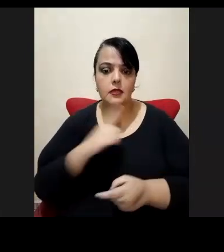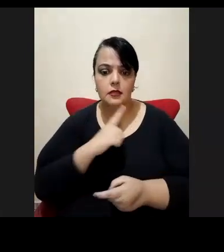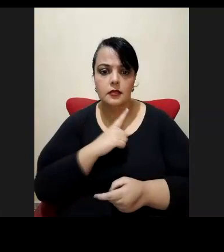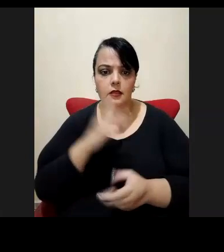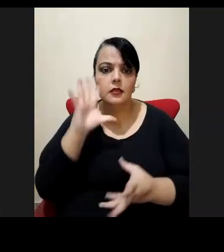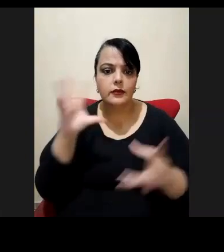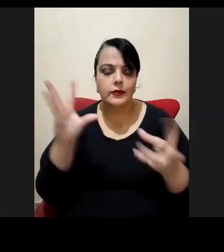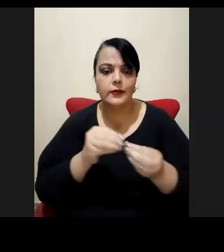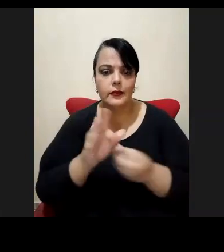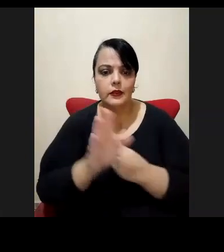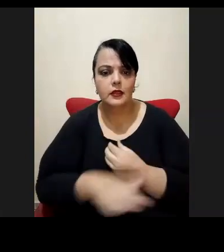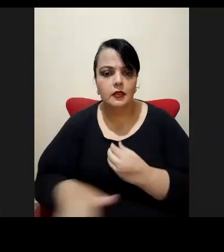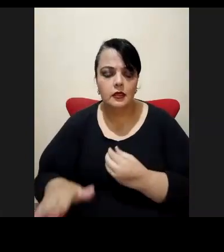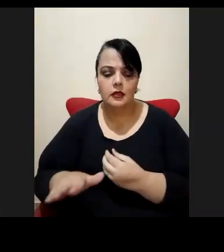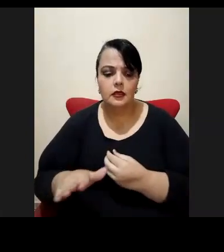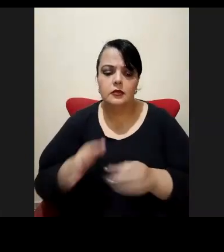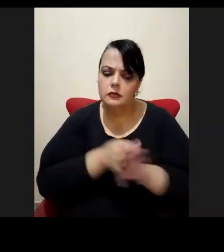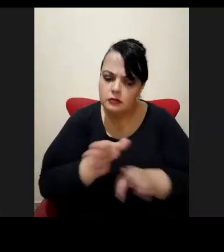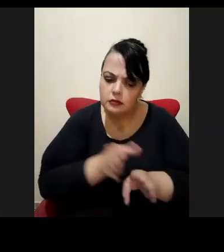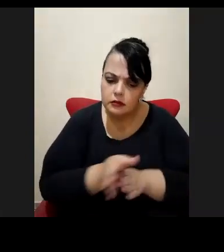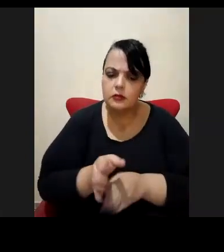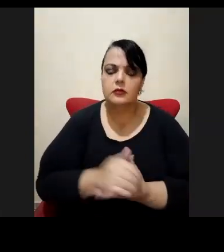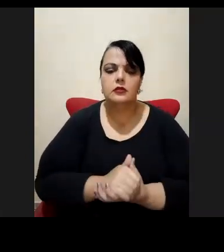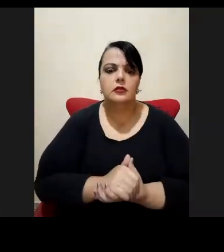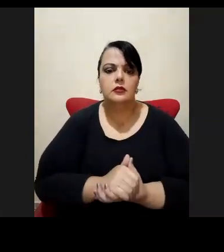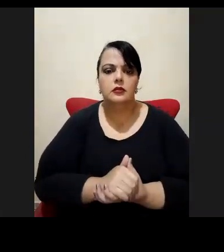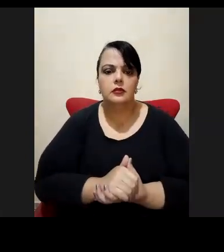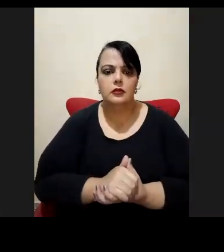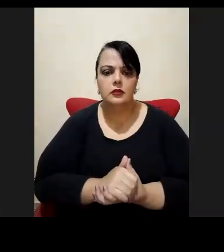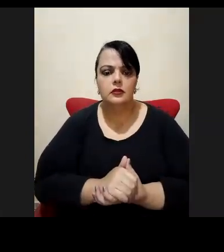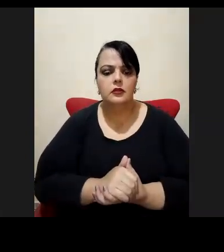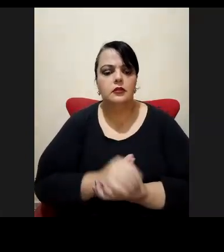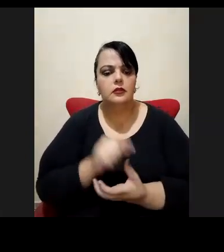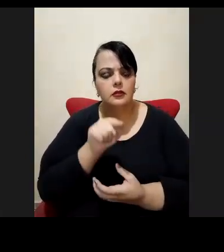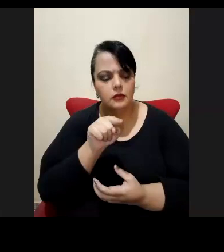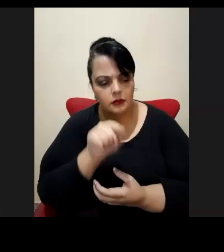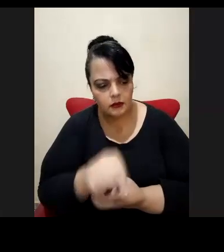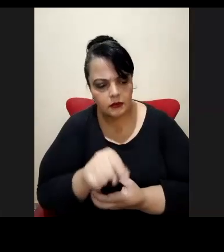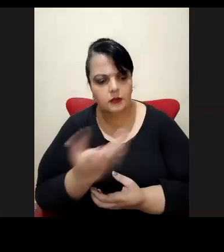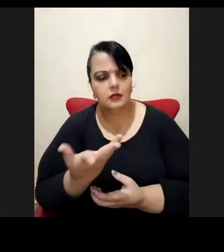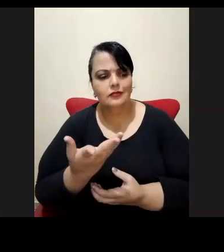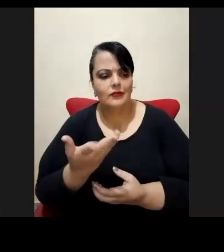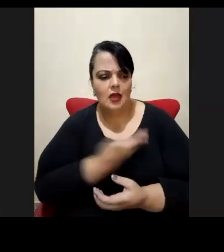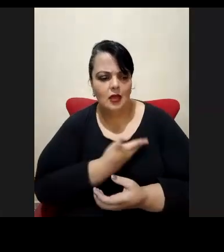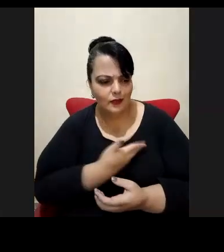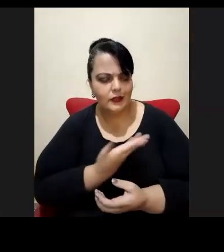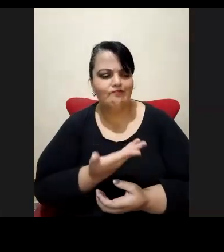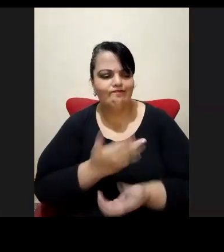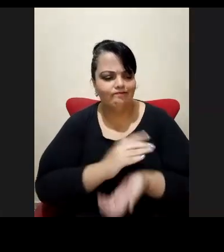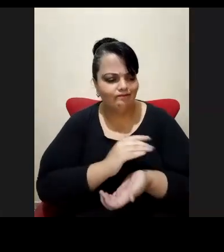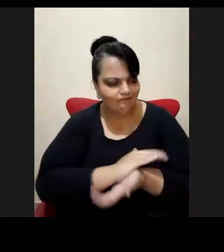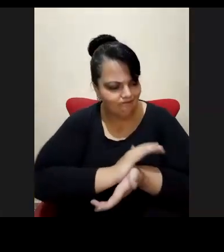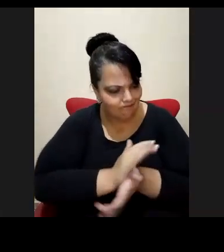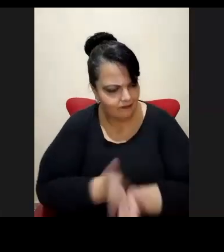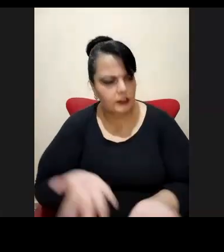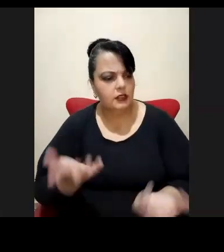criança e dizer, olha, de fato, né, o seu colega foi cruel, né, quando